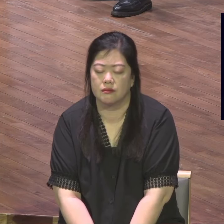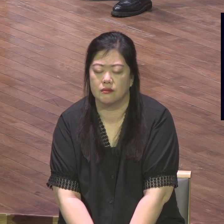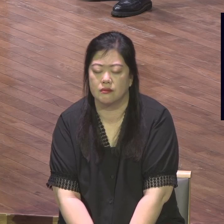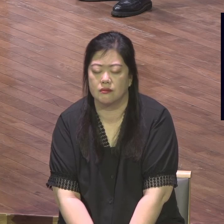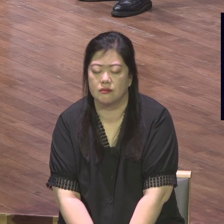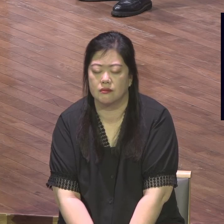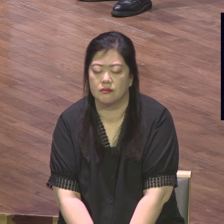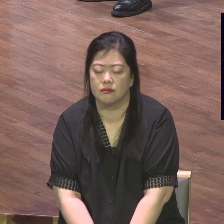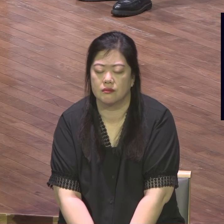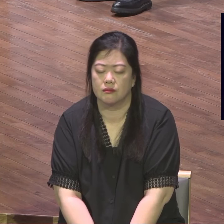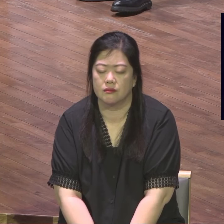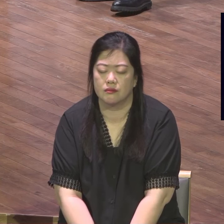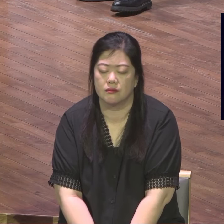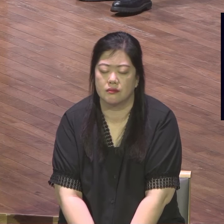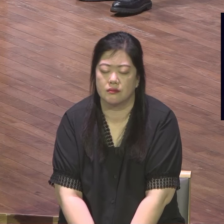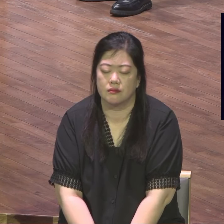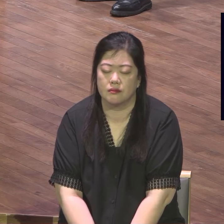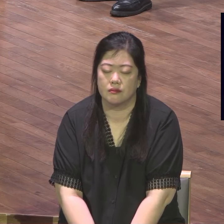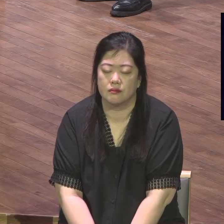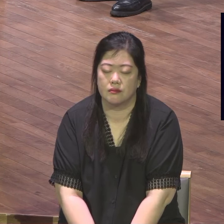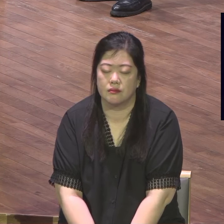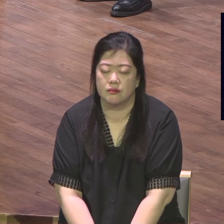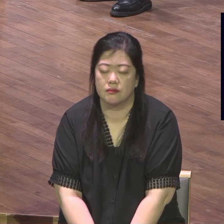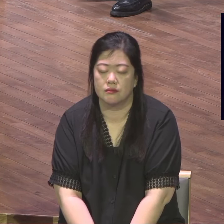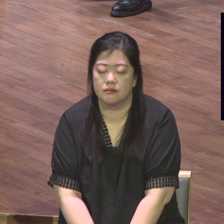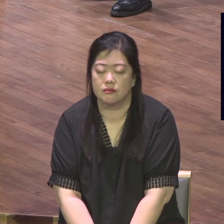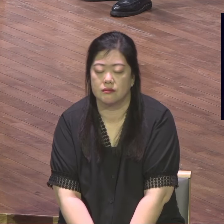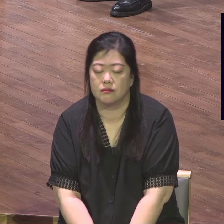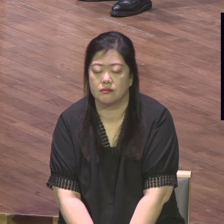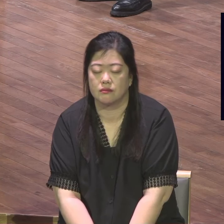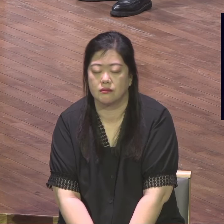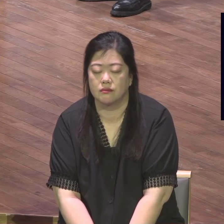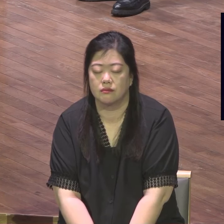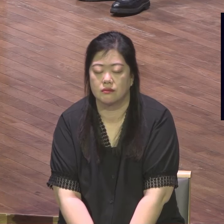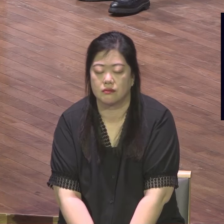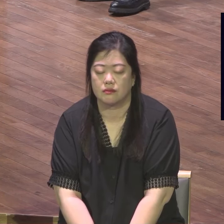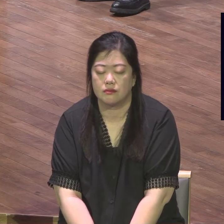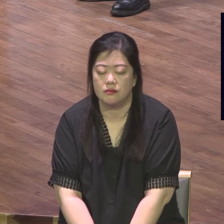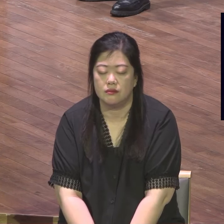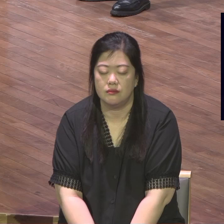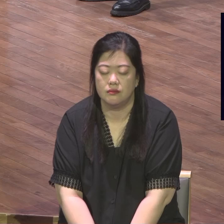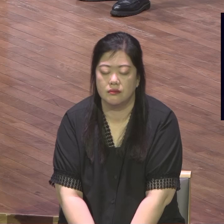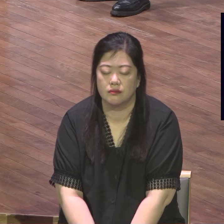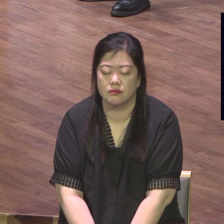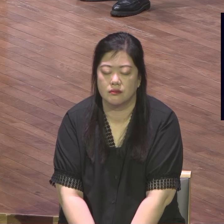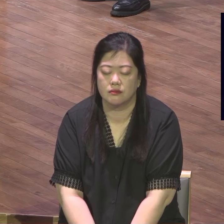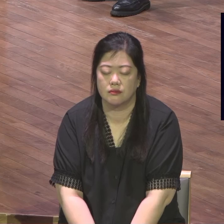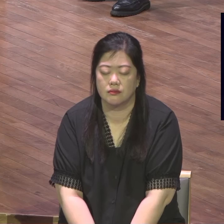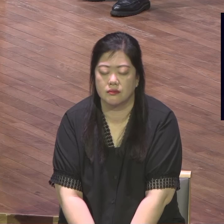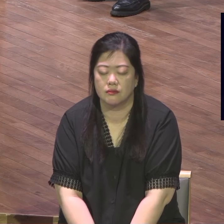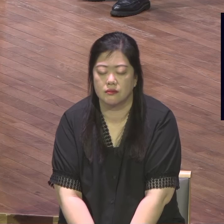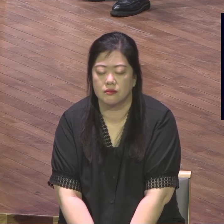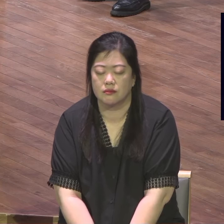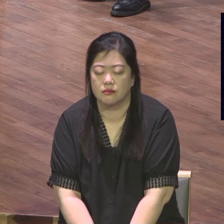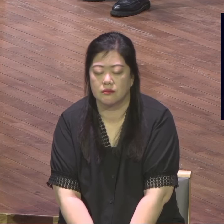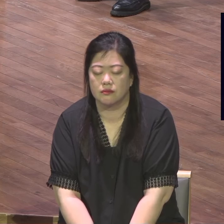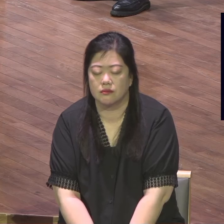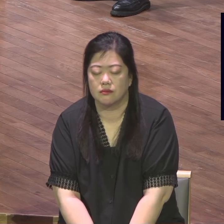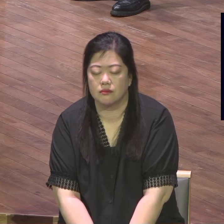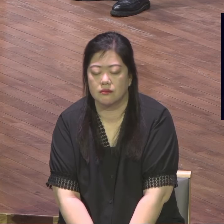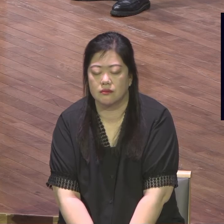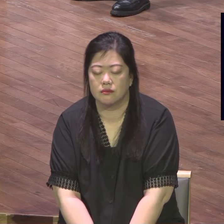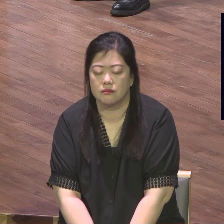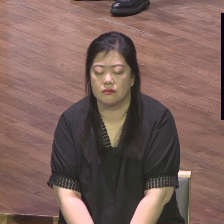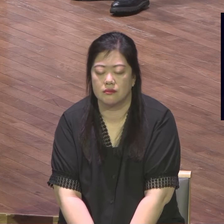역사하여 주시옵소서. 우리 예언의 모든 중직자들과 성도님들과 능력주들까지 하나님께 나온 예배 속에